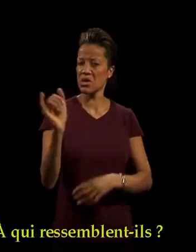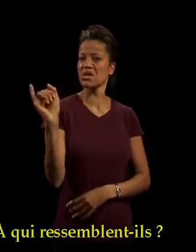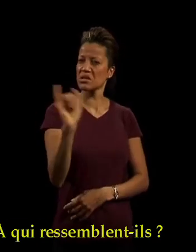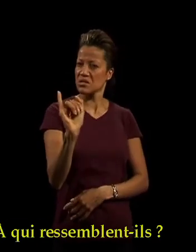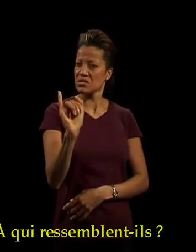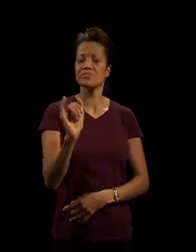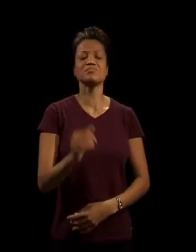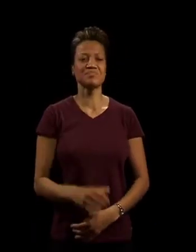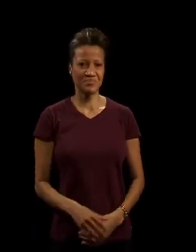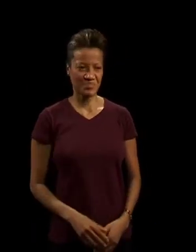ressemblent-ils?